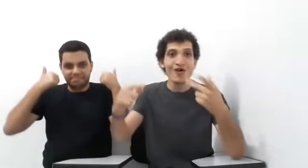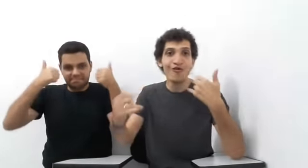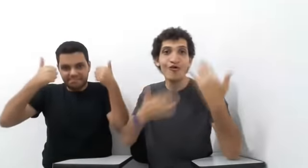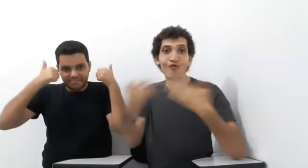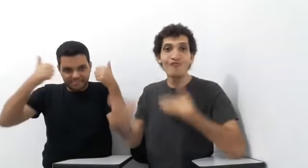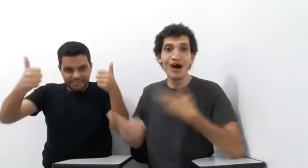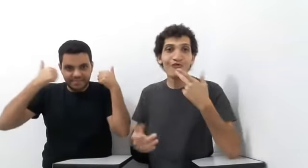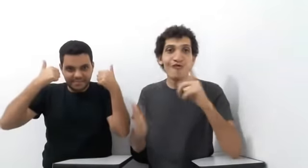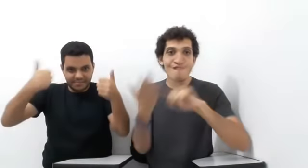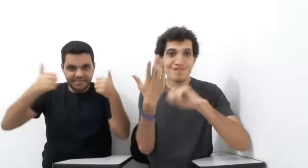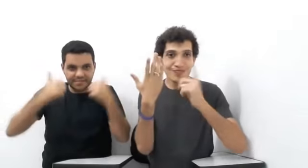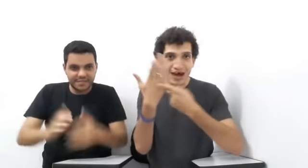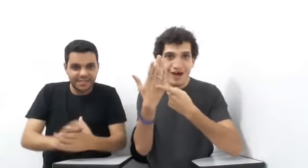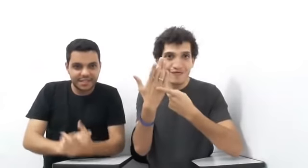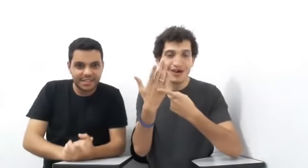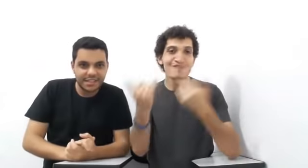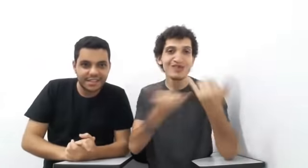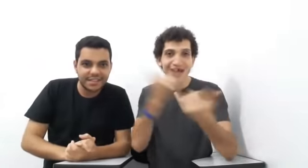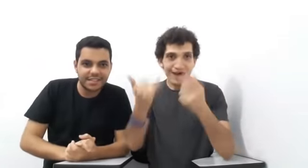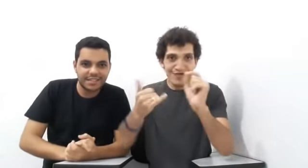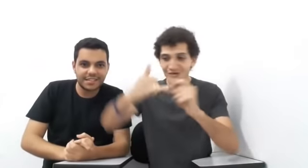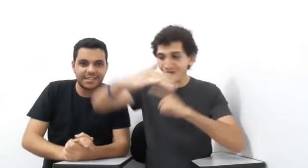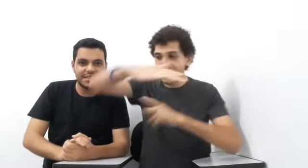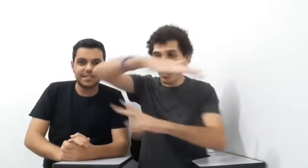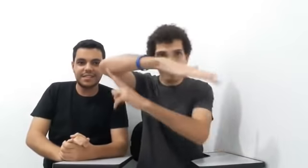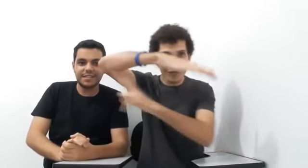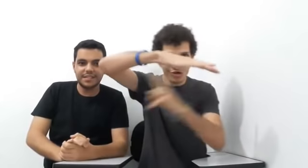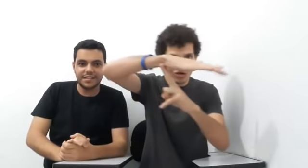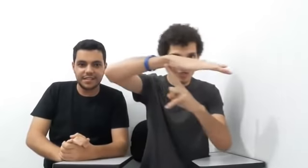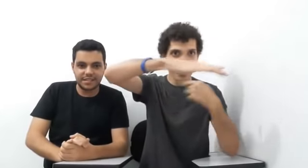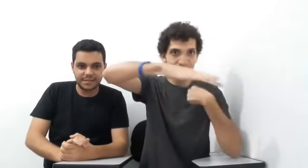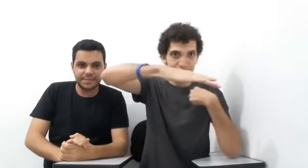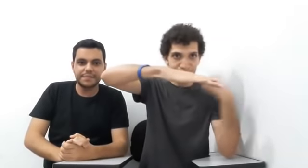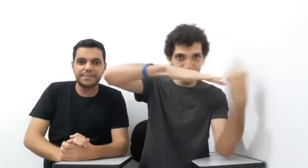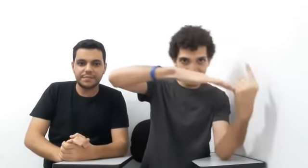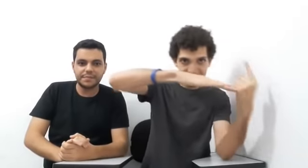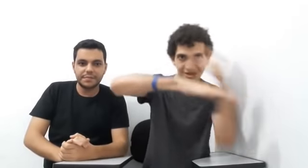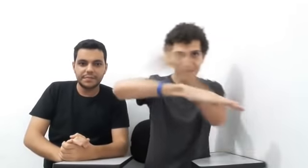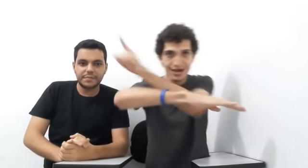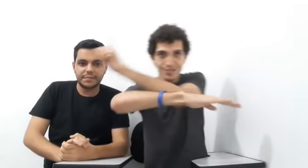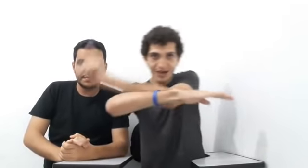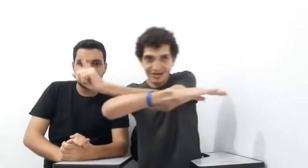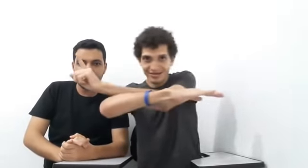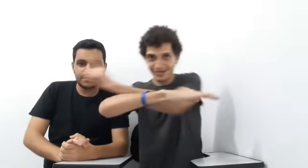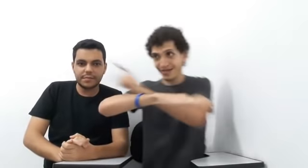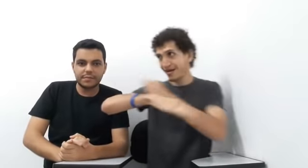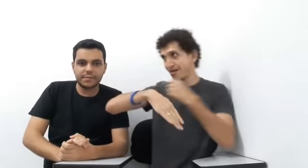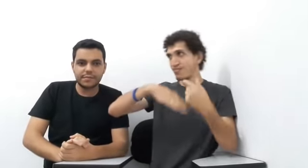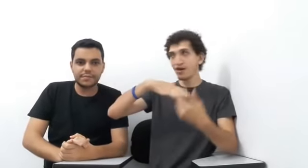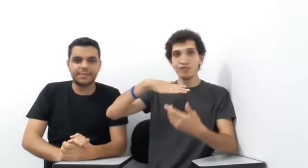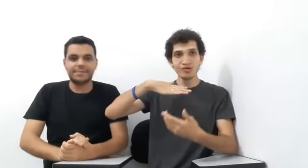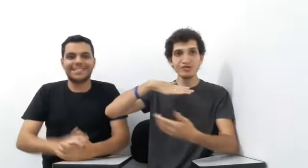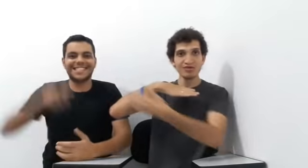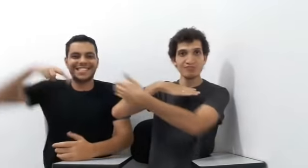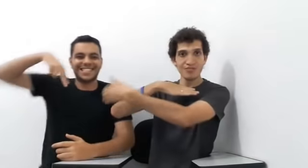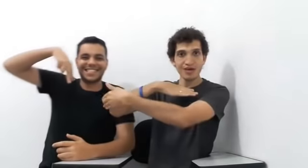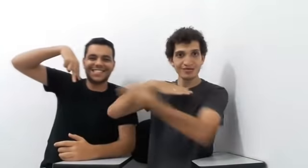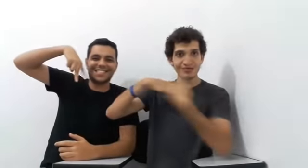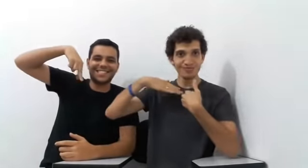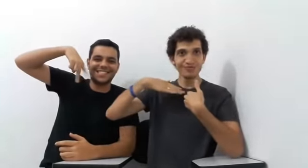Eu falo metáfora, brincadeira, que tem a ponte, né? Eu estou aqui, ele está aqui, né? Literalmente mesmo, ele está aqui, eu estou aqui,